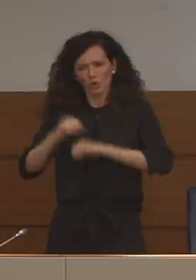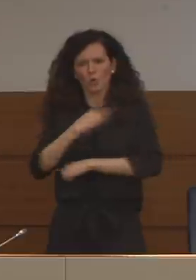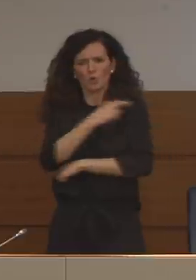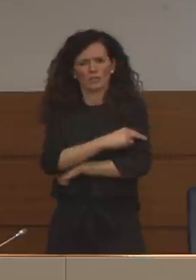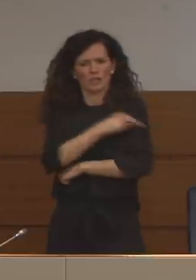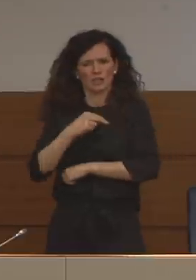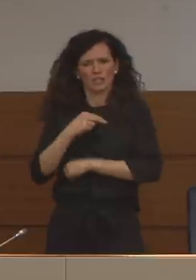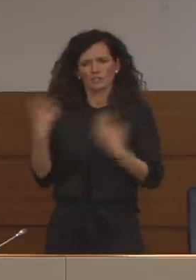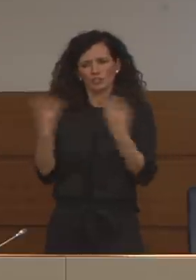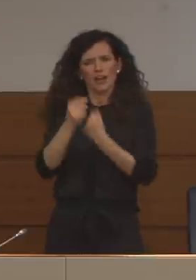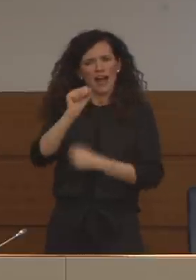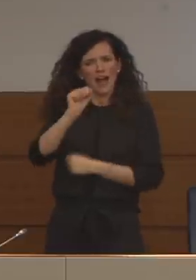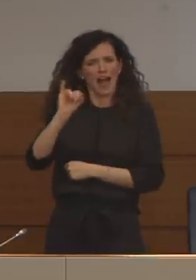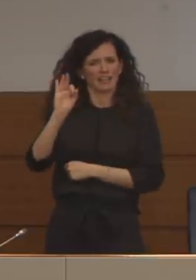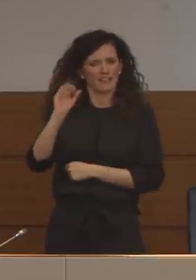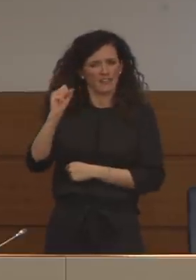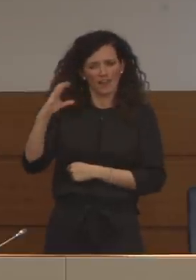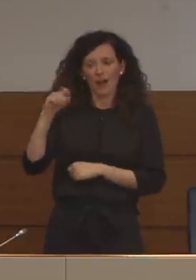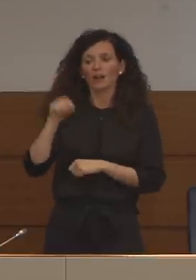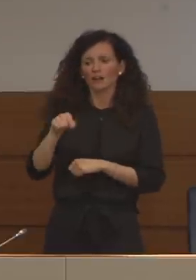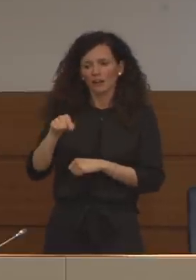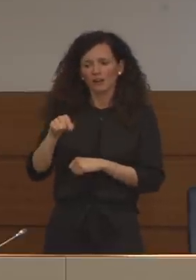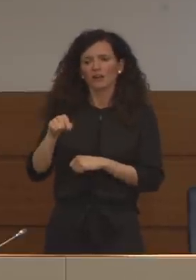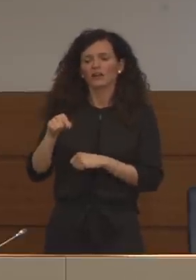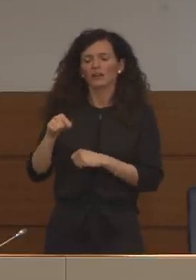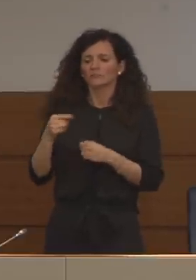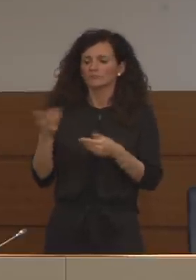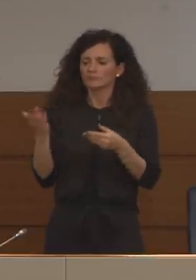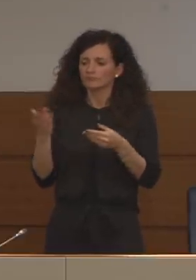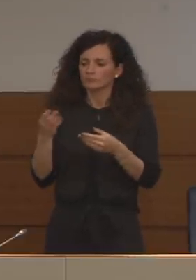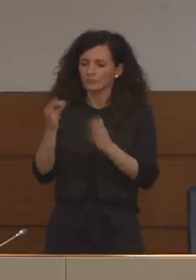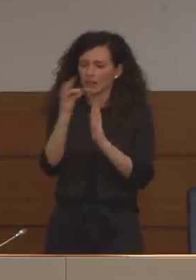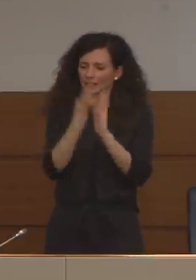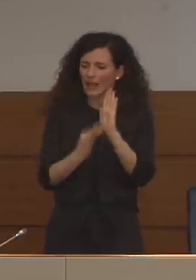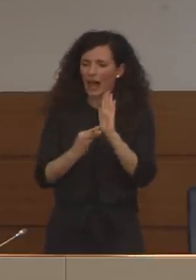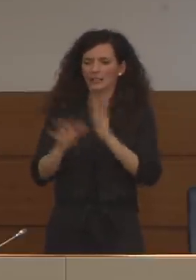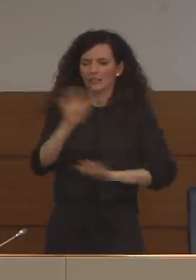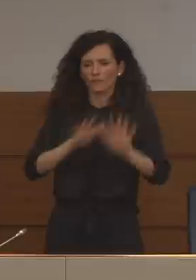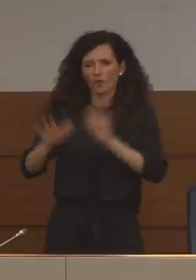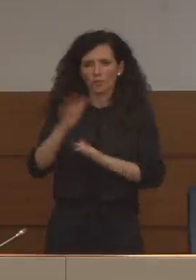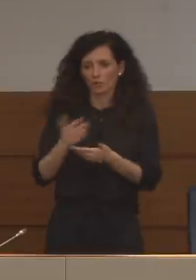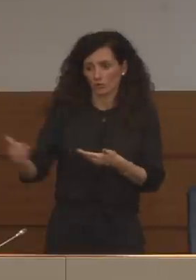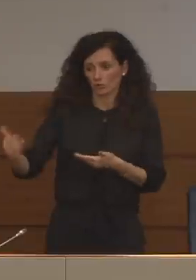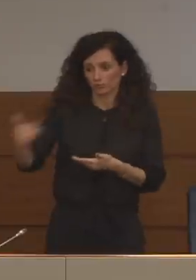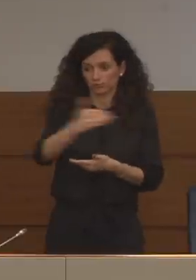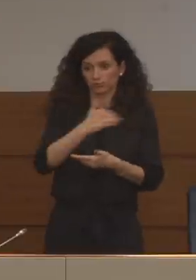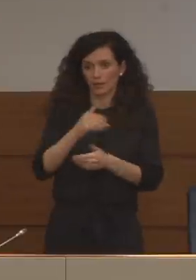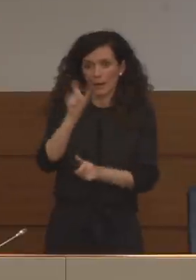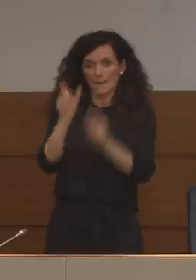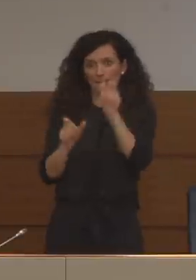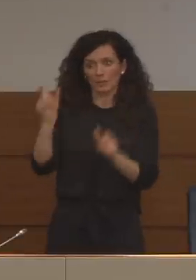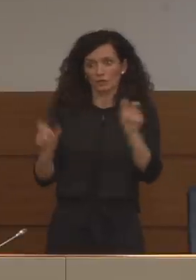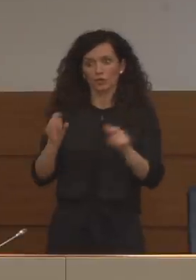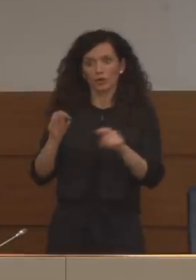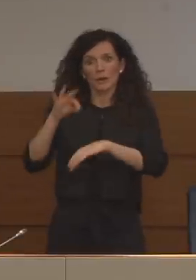ma anche nella raccolta dei dati dei pazienti trattati